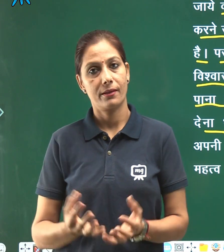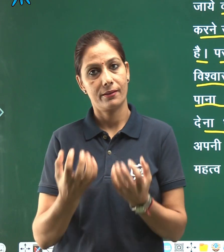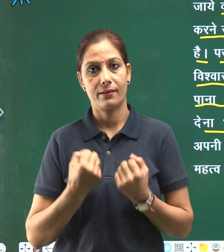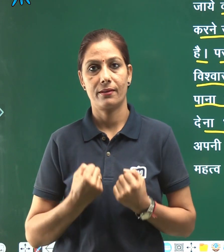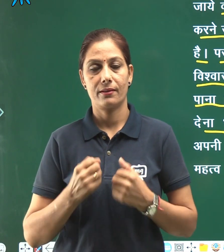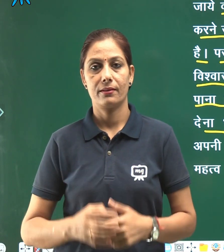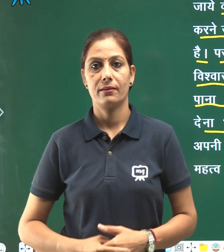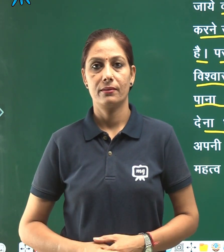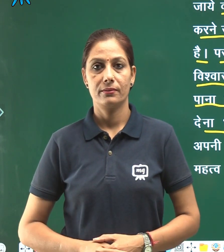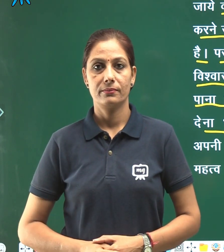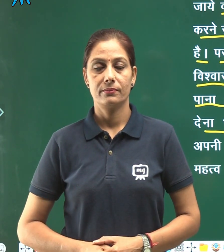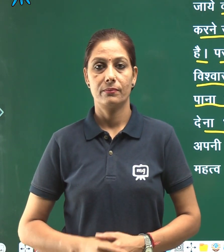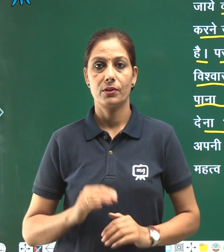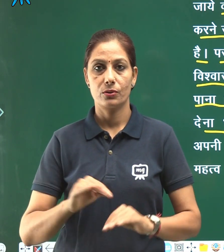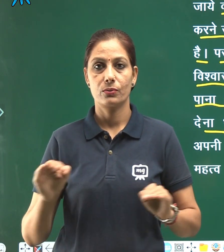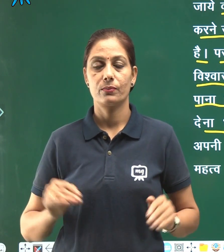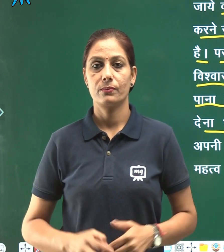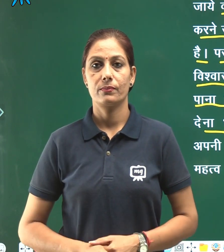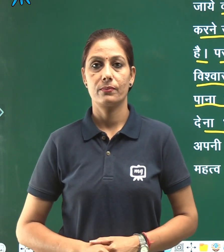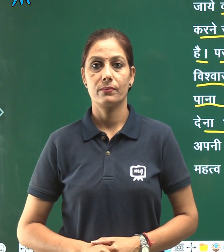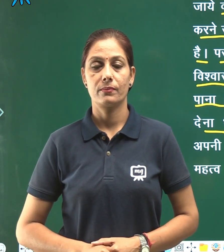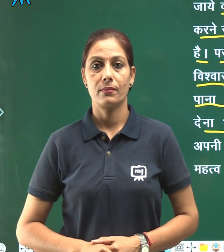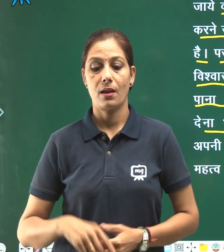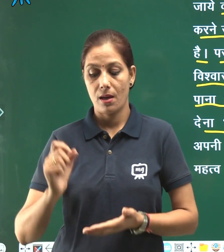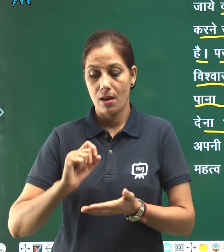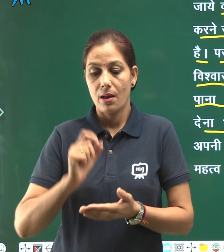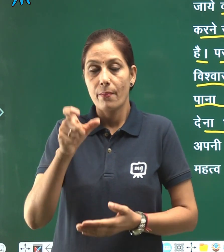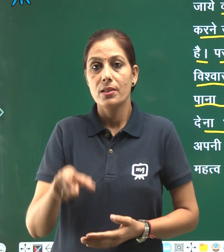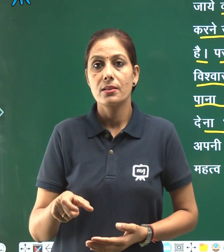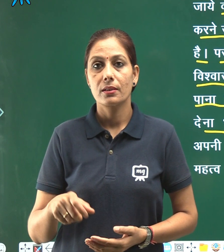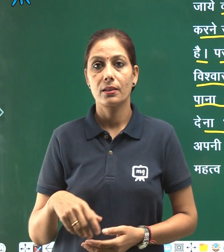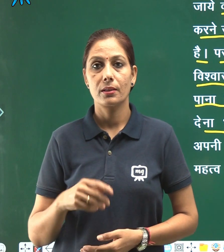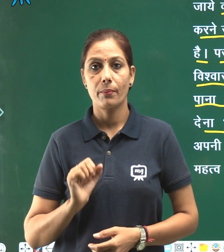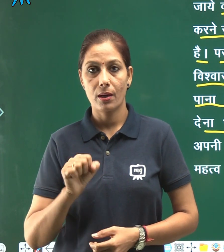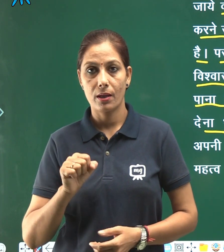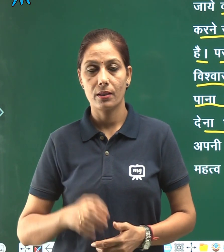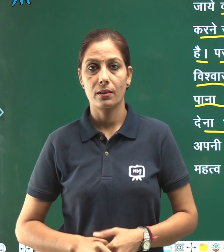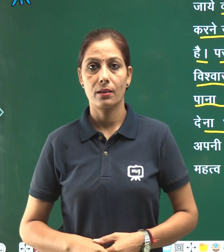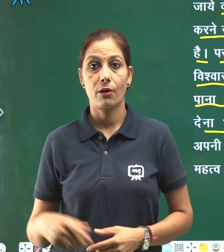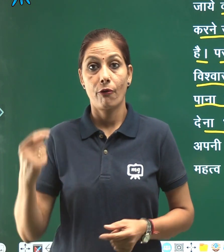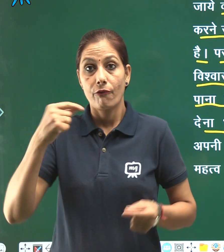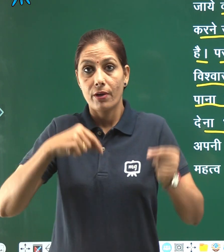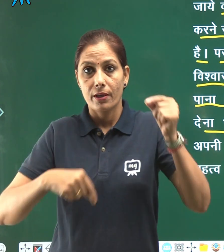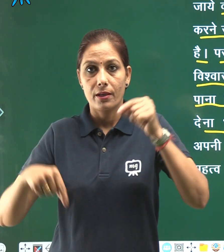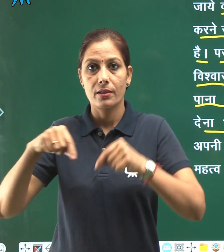देंगे। बच्चों, लेखक की मान्यता वैज्ञानिक थी,